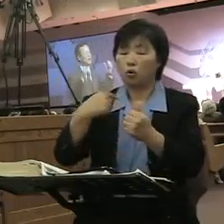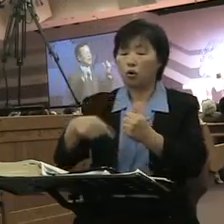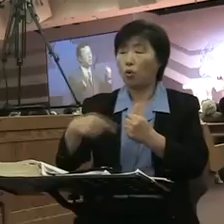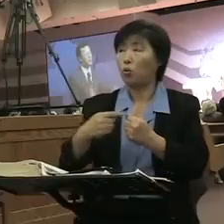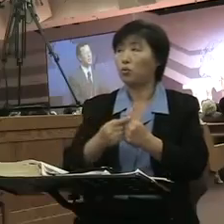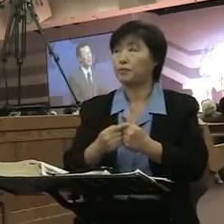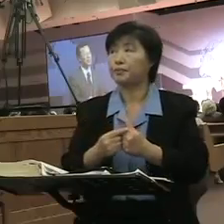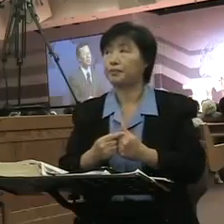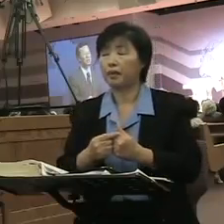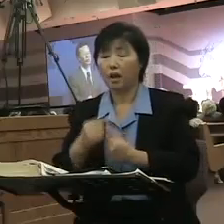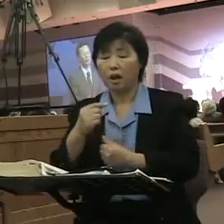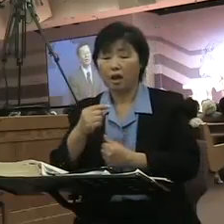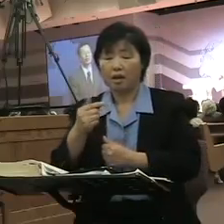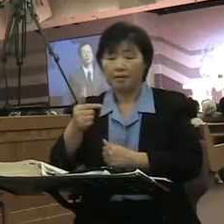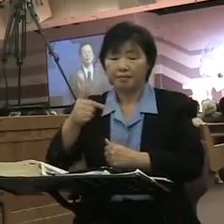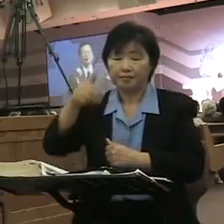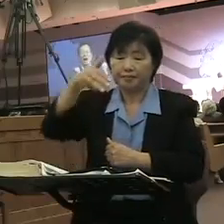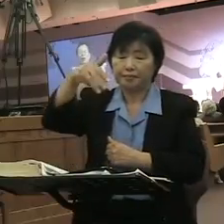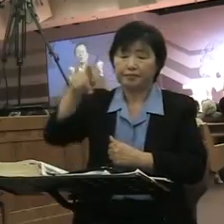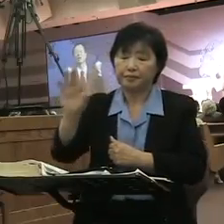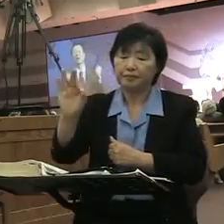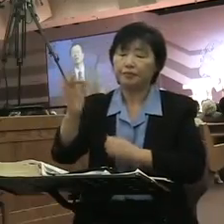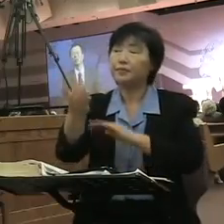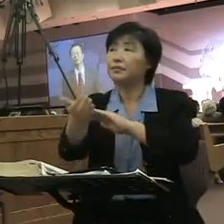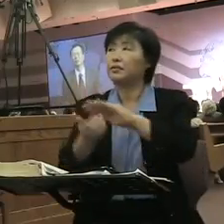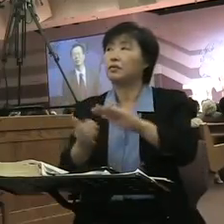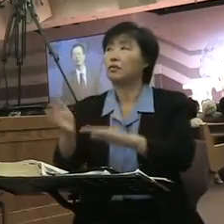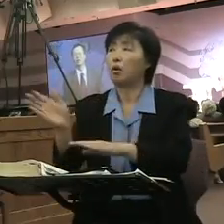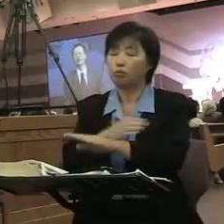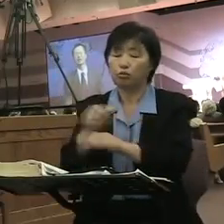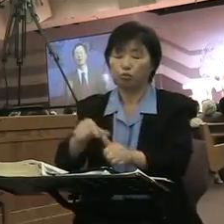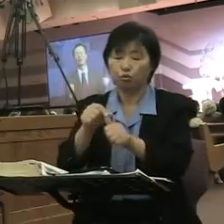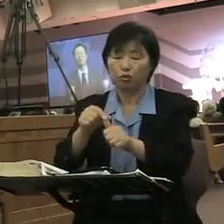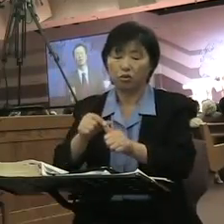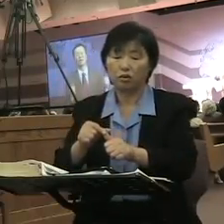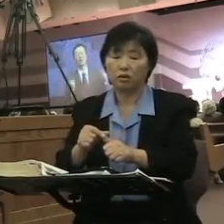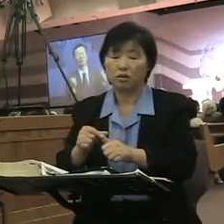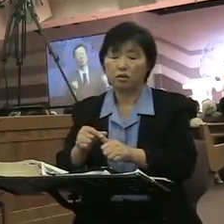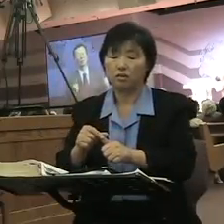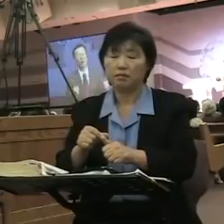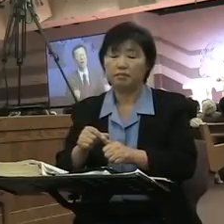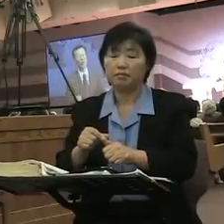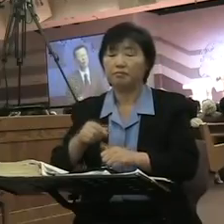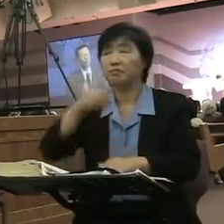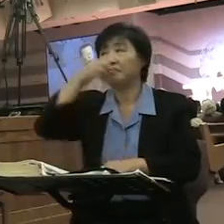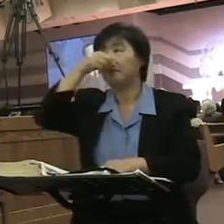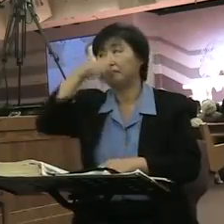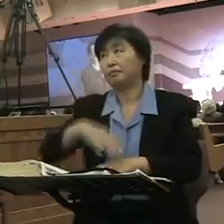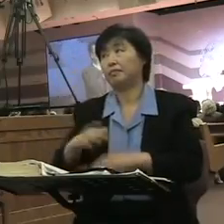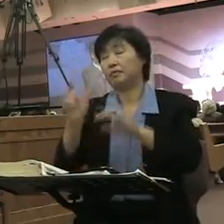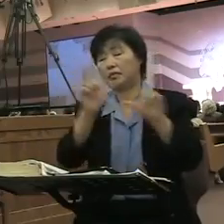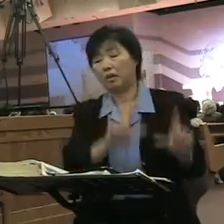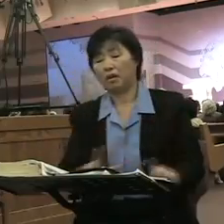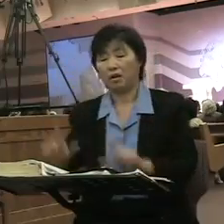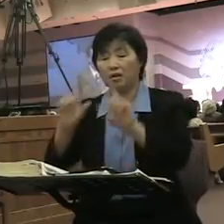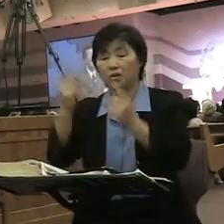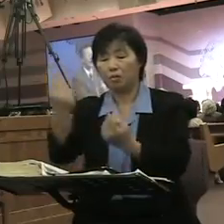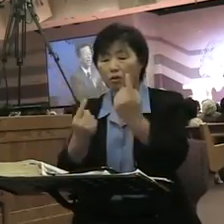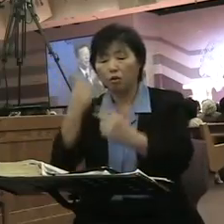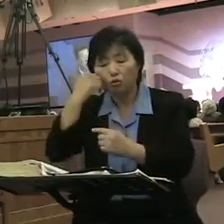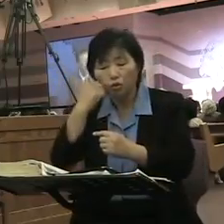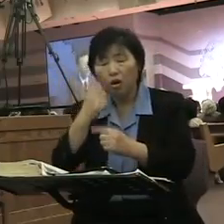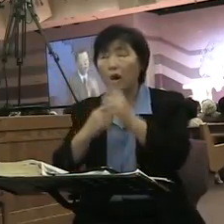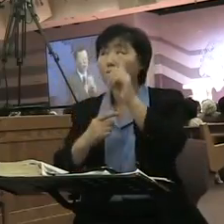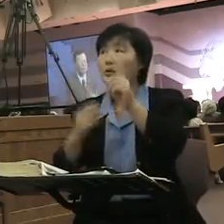우리를 구원하시기 위해서. 우리의 구원이 사고가 아니에요. 그냥 살다 보니까 힘들어갖고 누가 한번 붙잡아